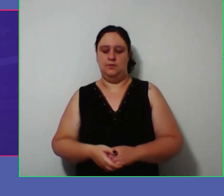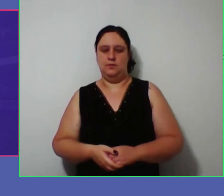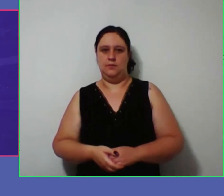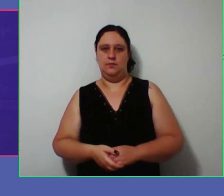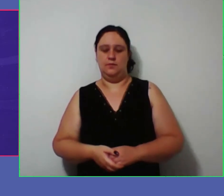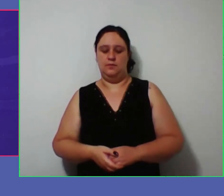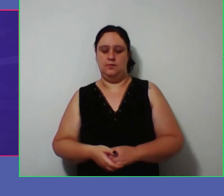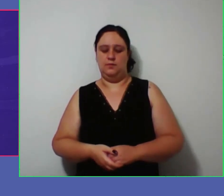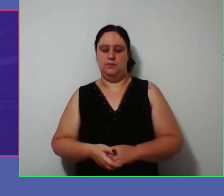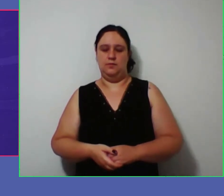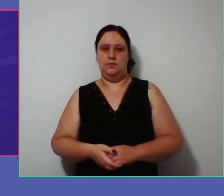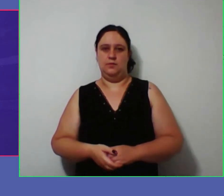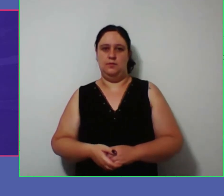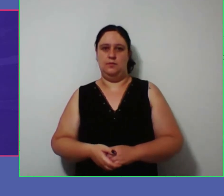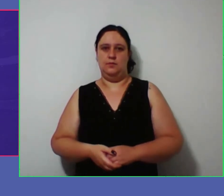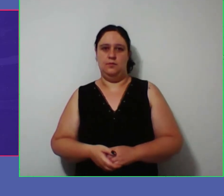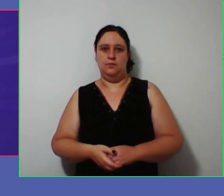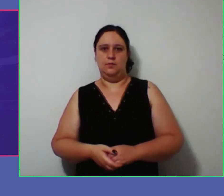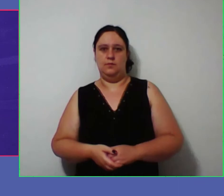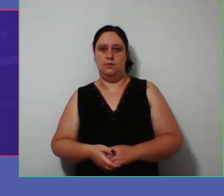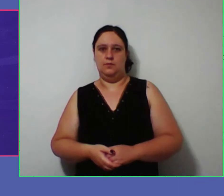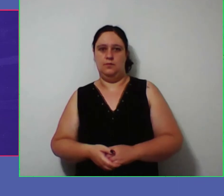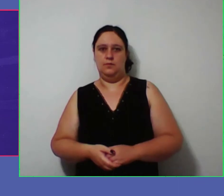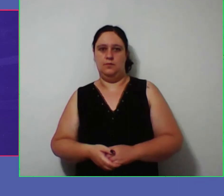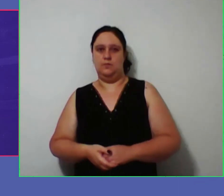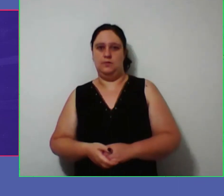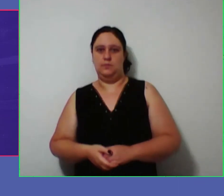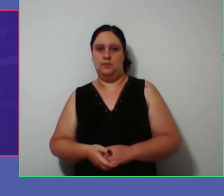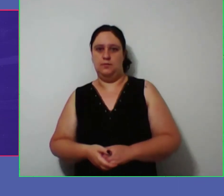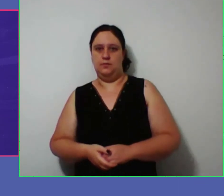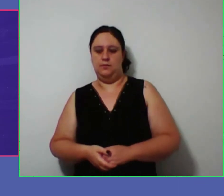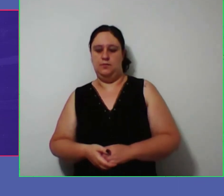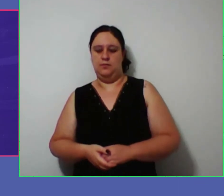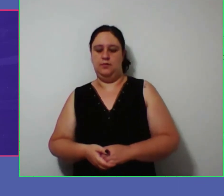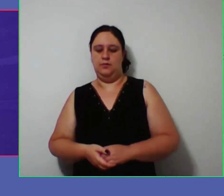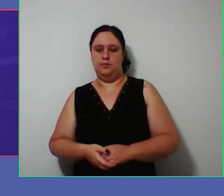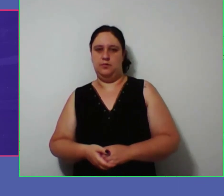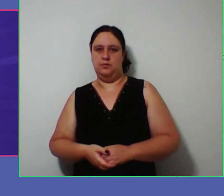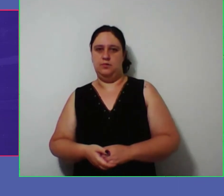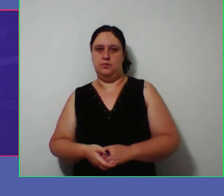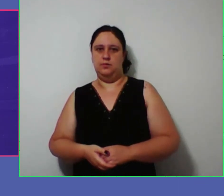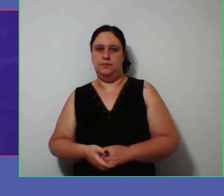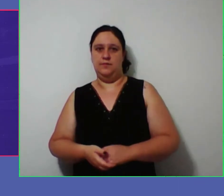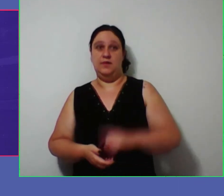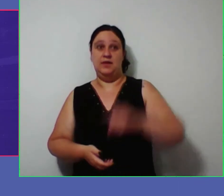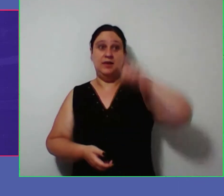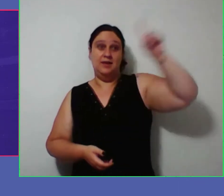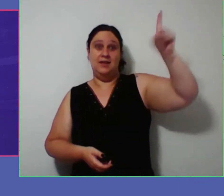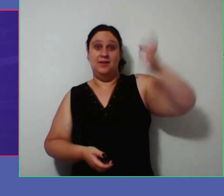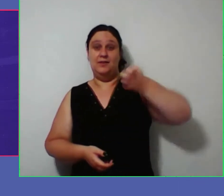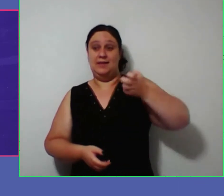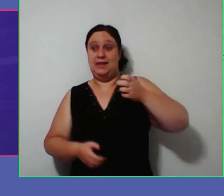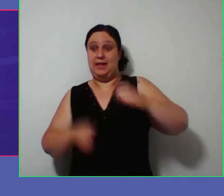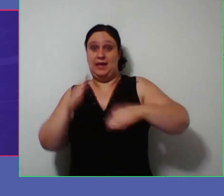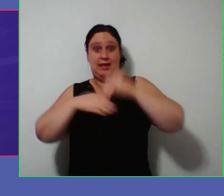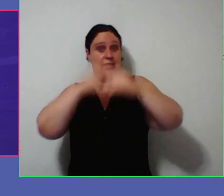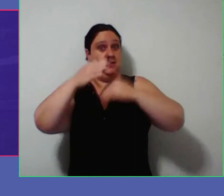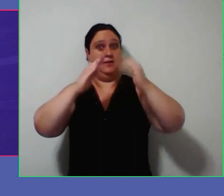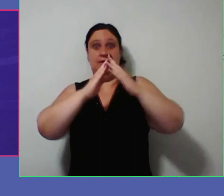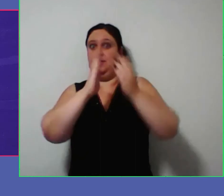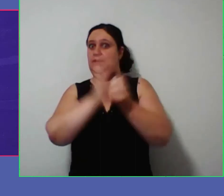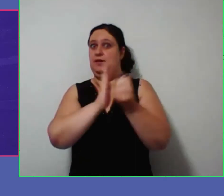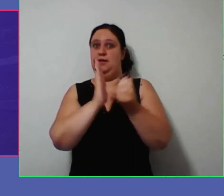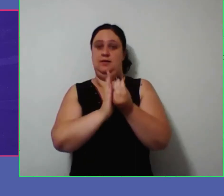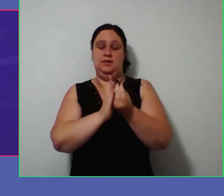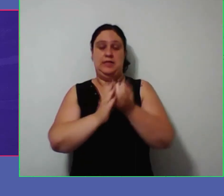Deus quer, Jesus está desesperado pela edificação. E nós é que